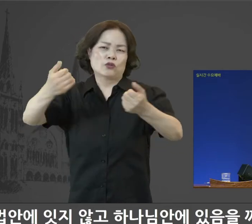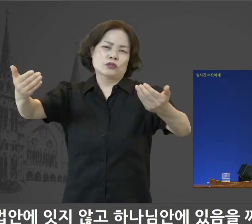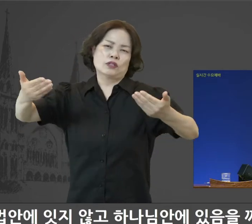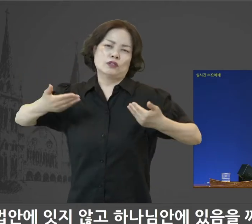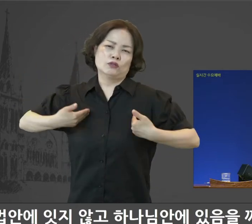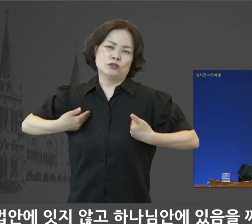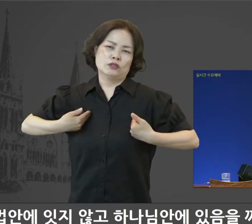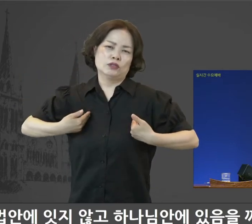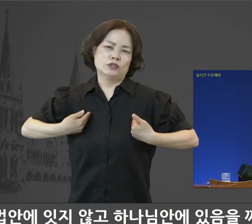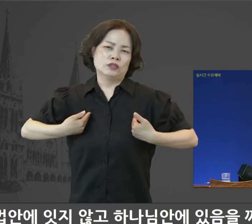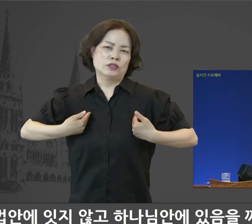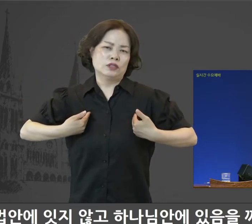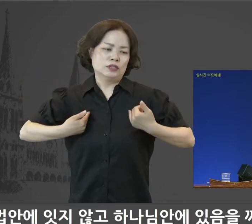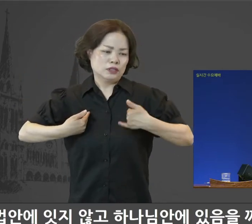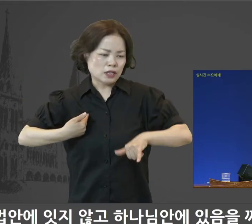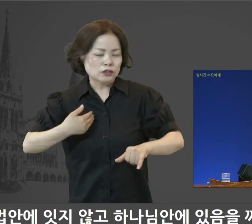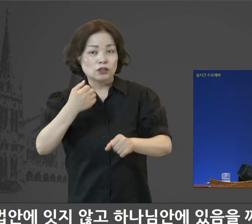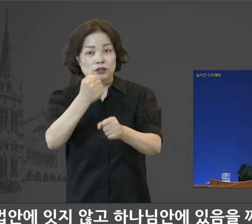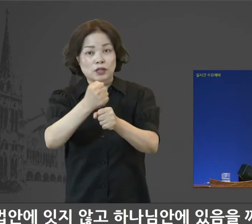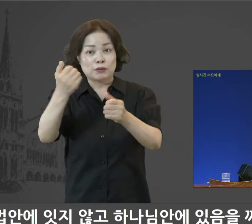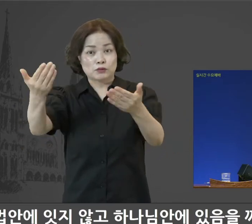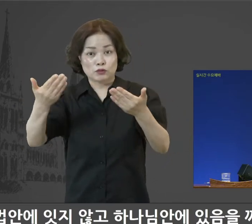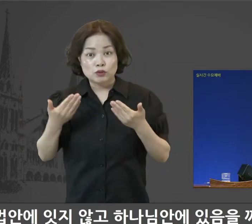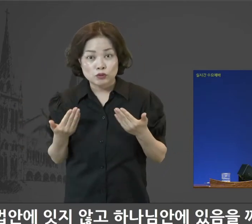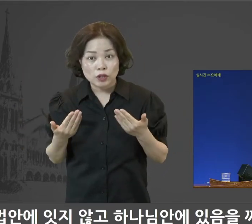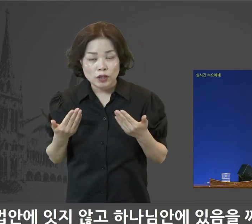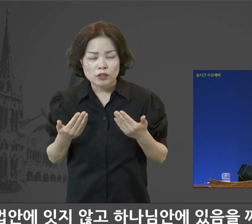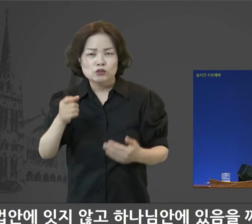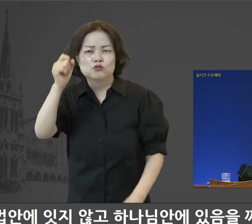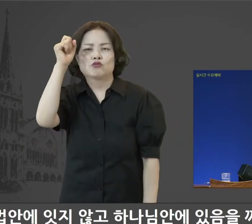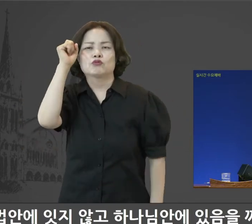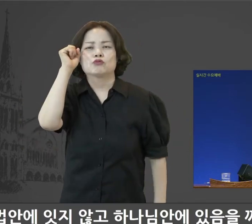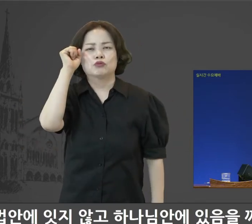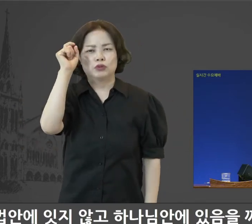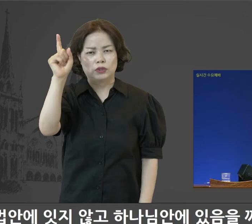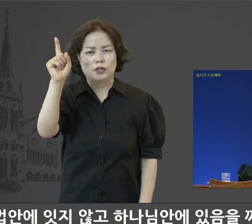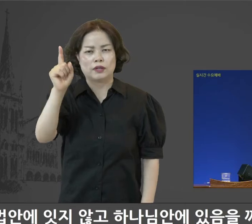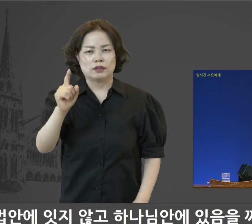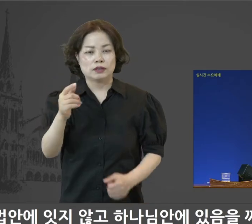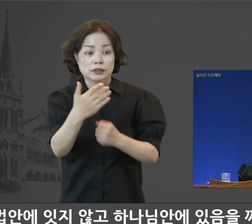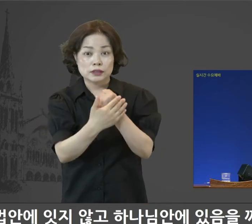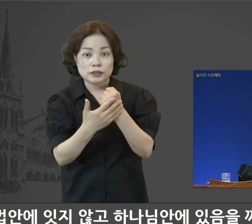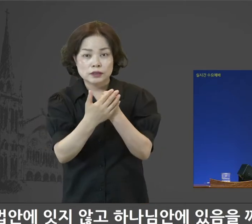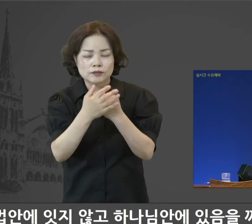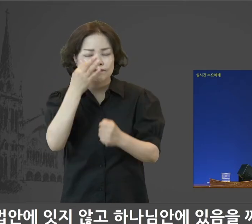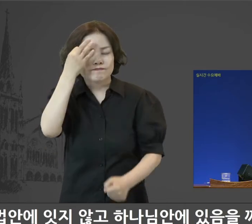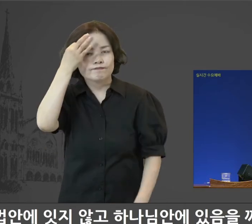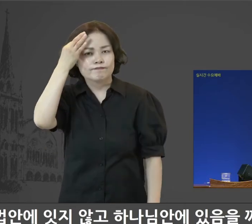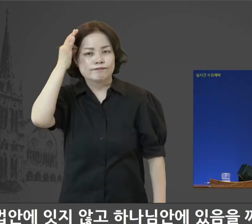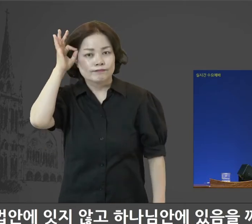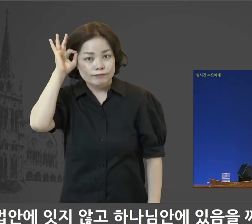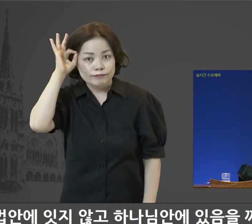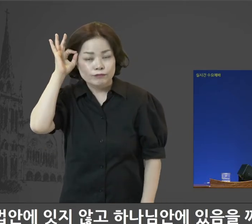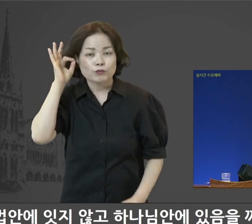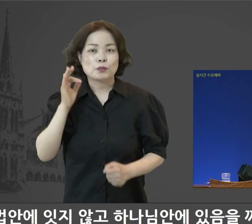주시고 당신의 자녀 삼아 주셨구나. 그 위대한 은혜를 깨닫게 되는 것이죠.